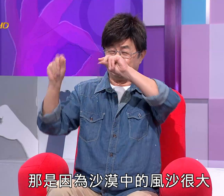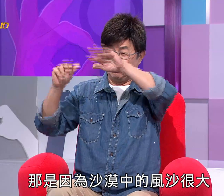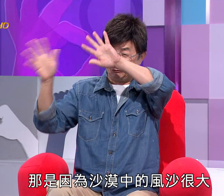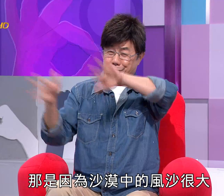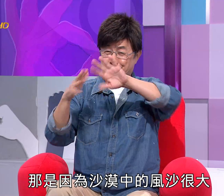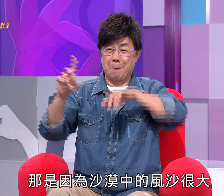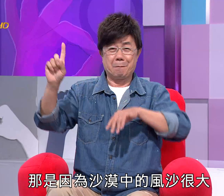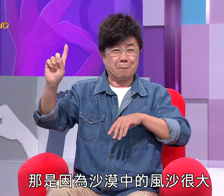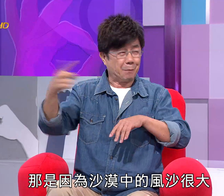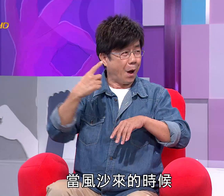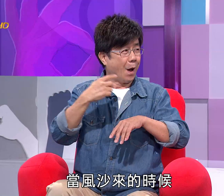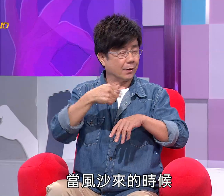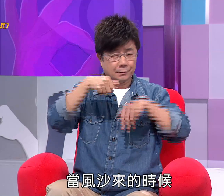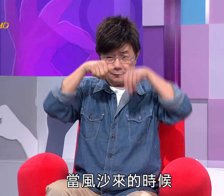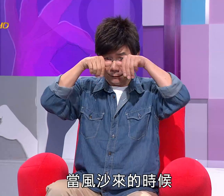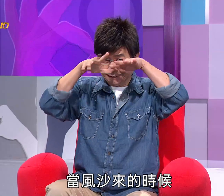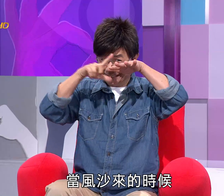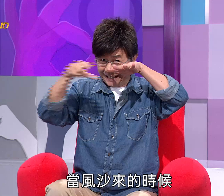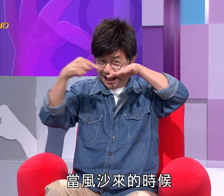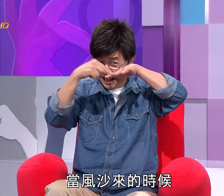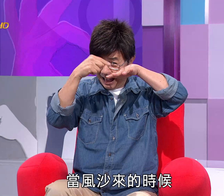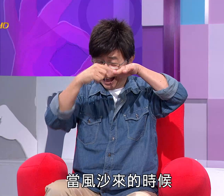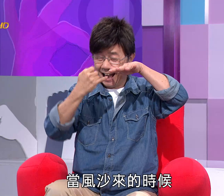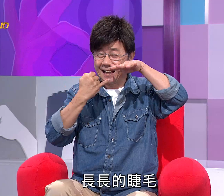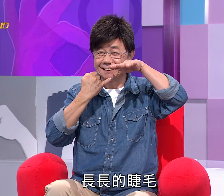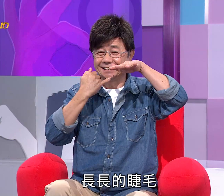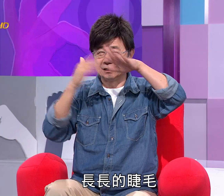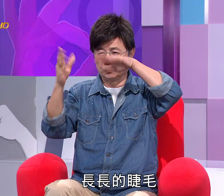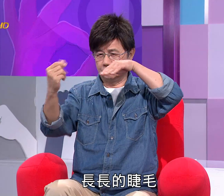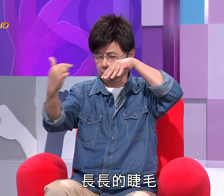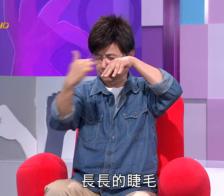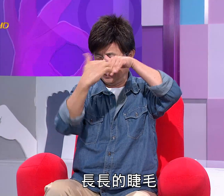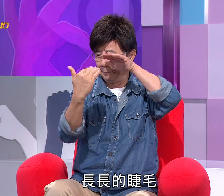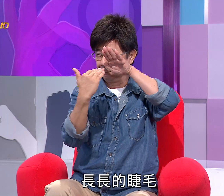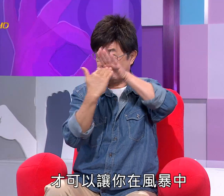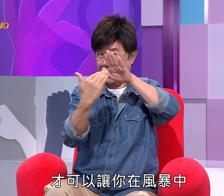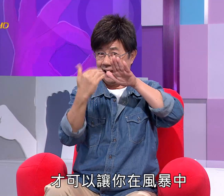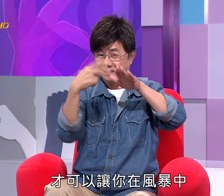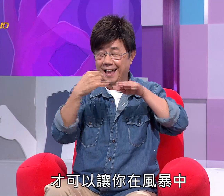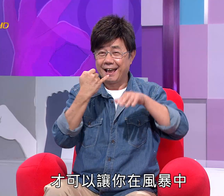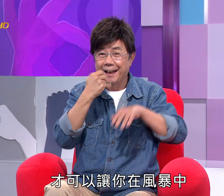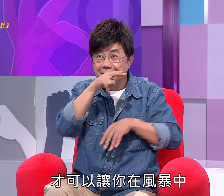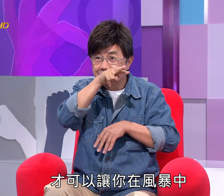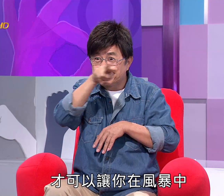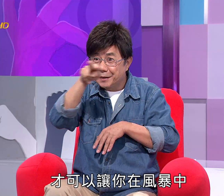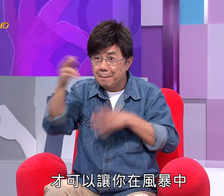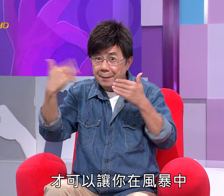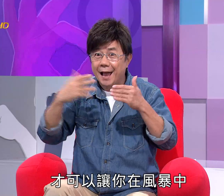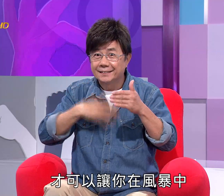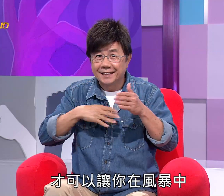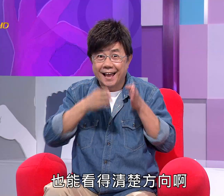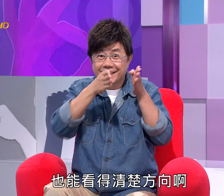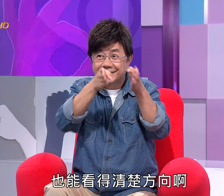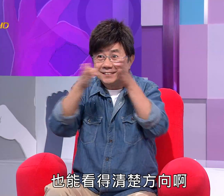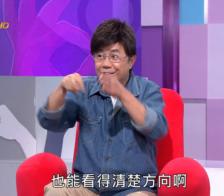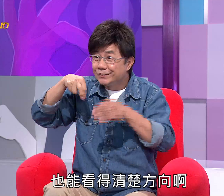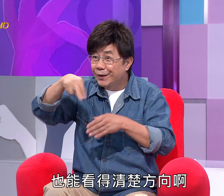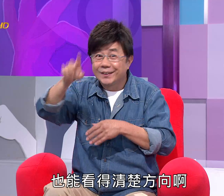大，当风沙来的时候啊，长长的睫毛才可以让你在风暴中也能看得